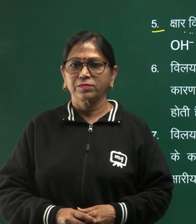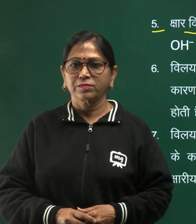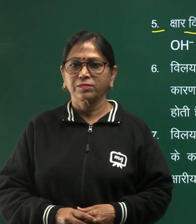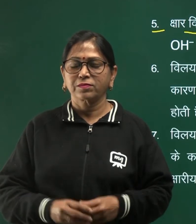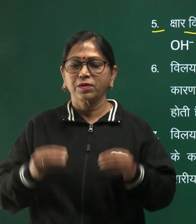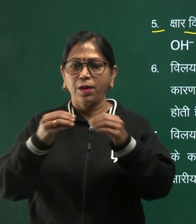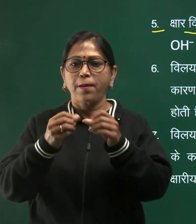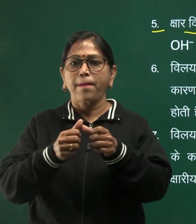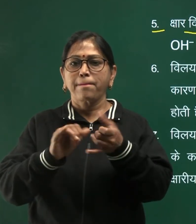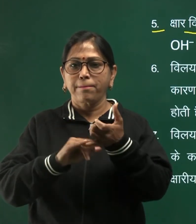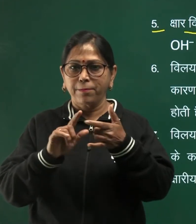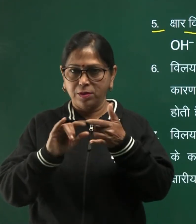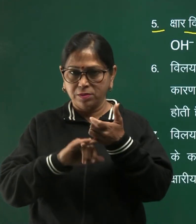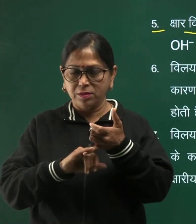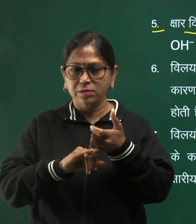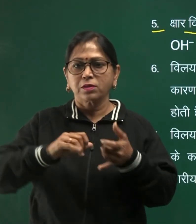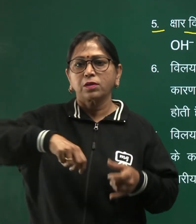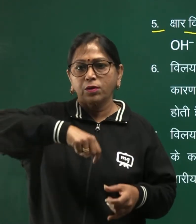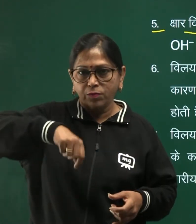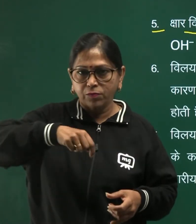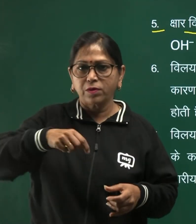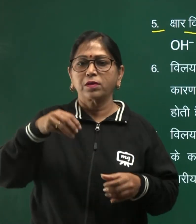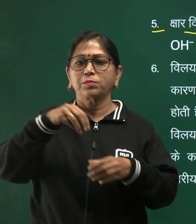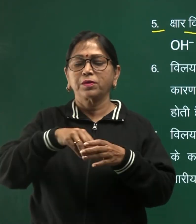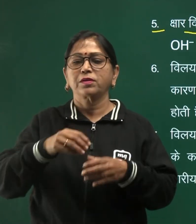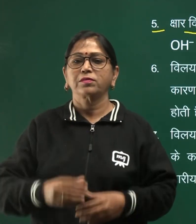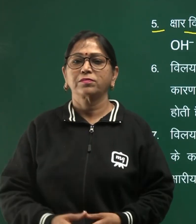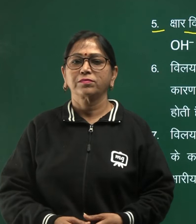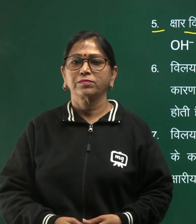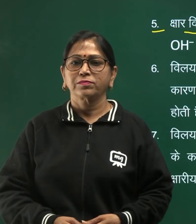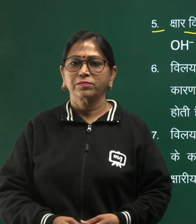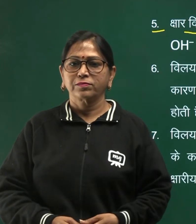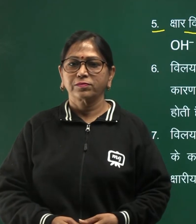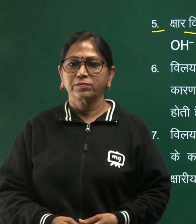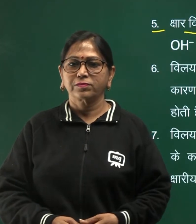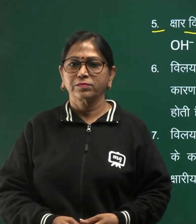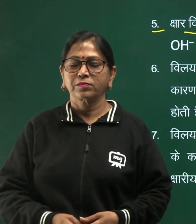नंबर 5 4 मिलियन में